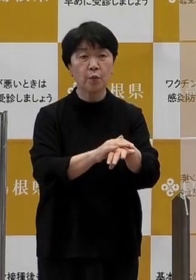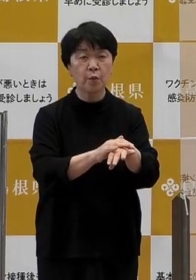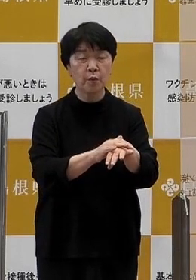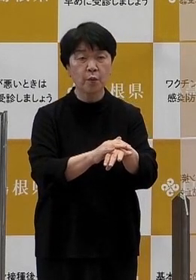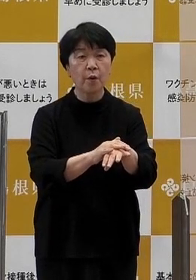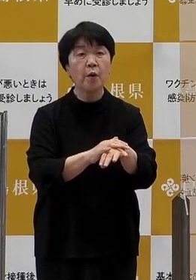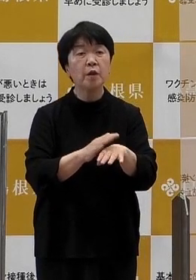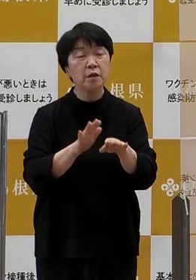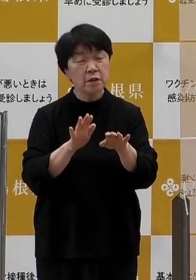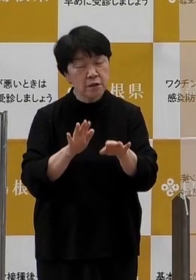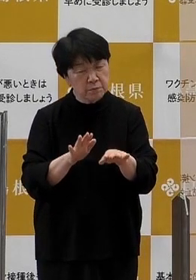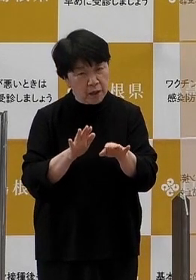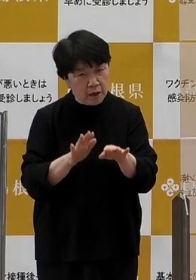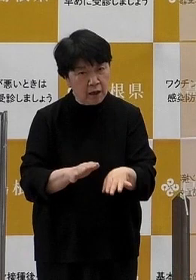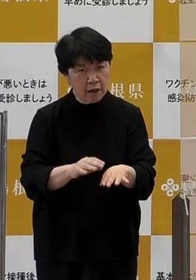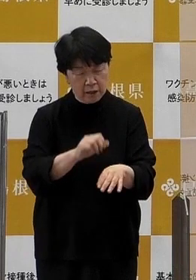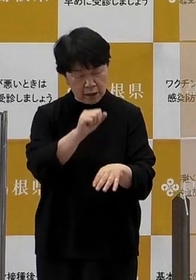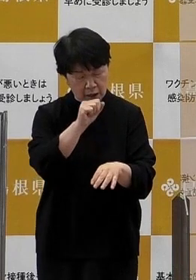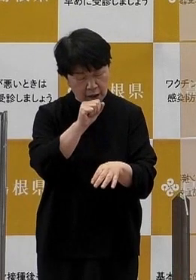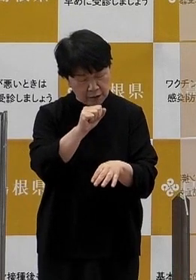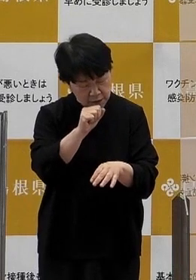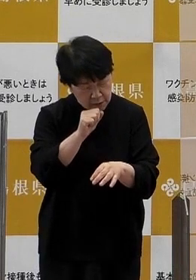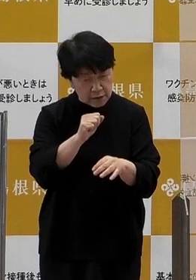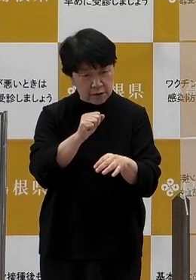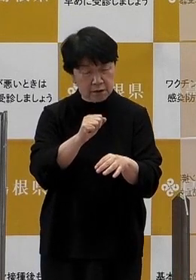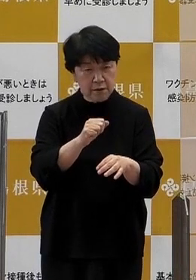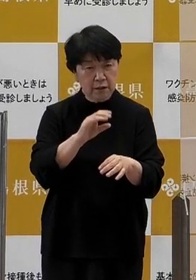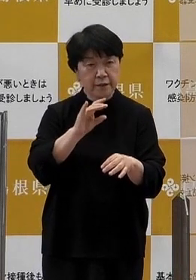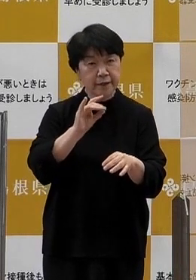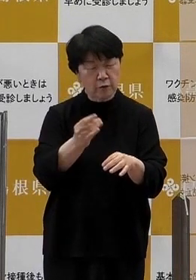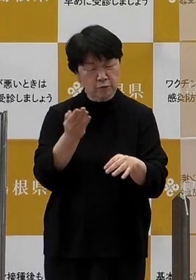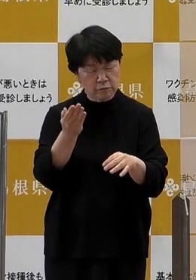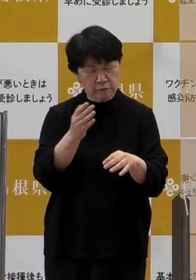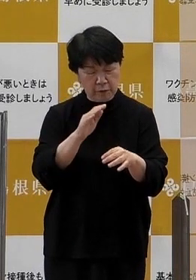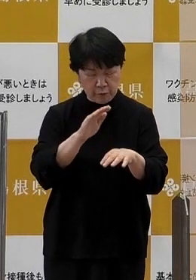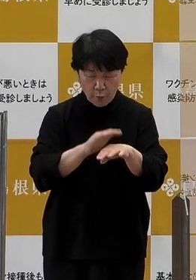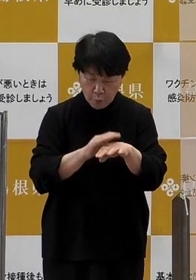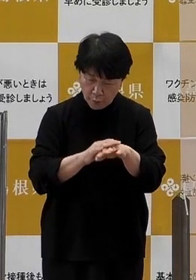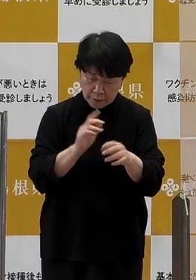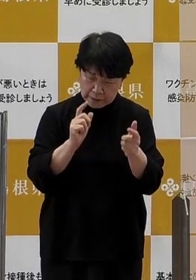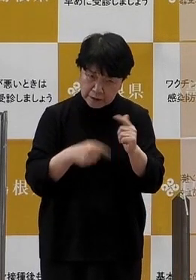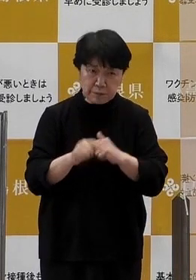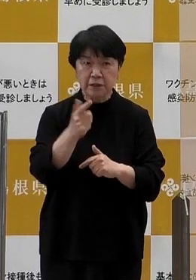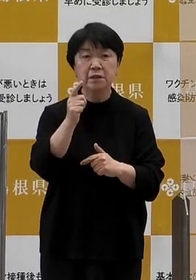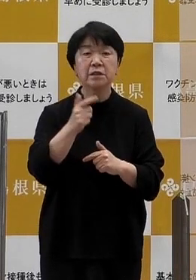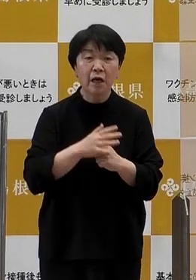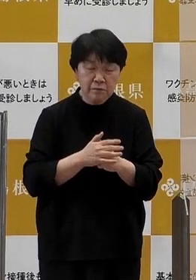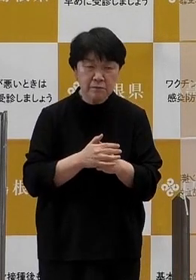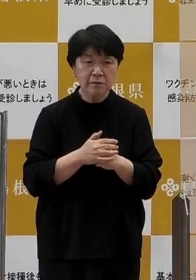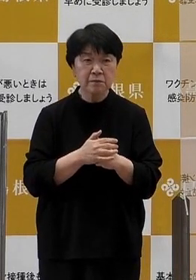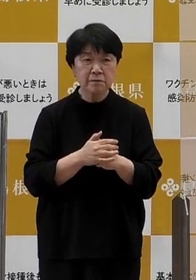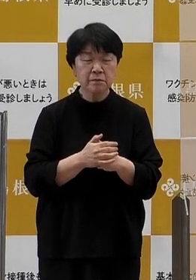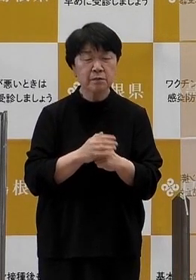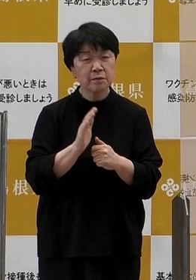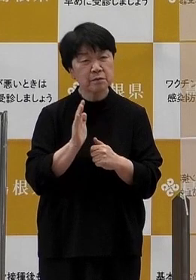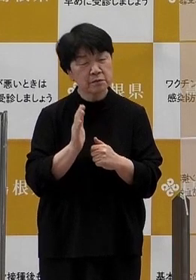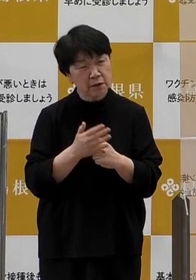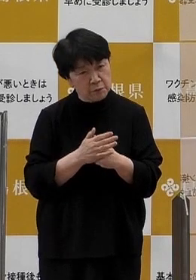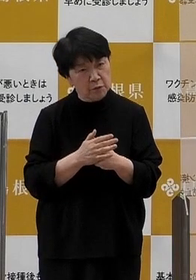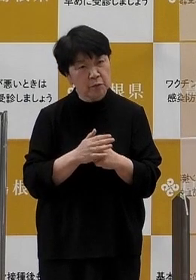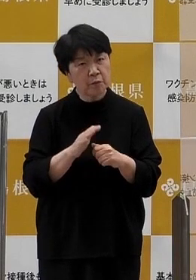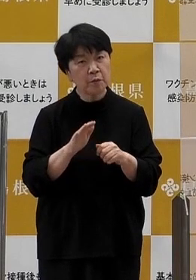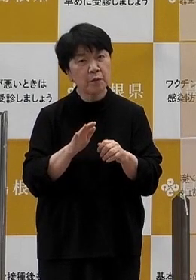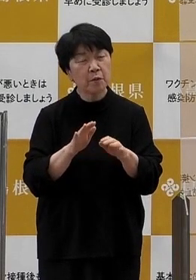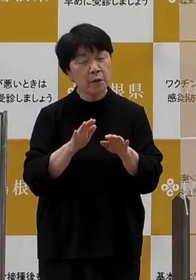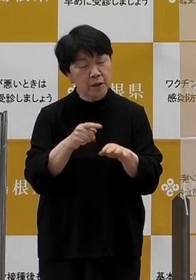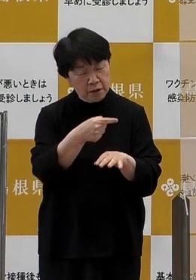けど、あのいろんな選択肢がある中で50点、60点、70点、あの100点、どれも100点じゃないと思いますけど、まあ、あの